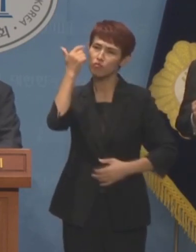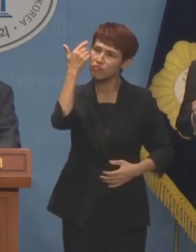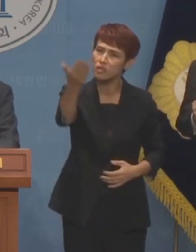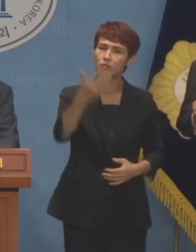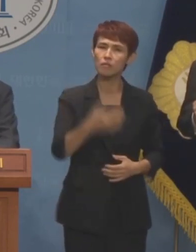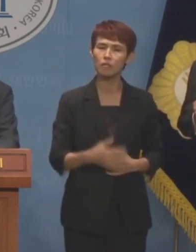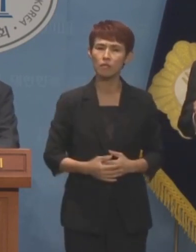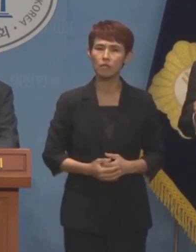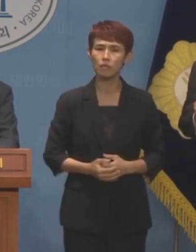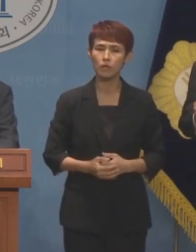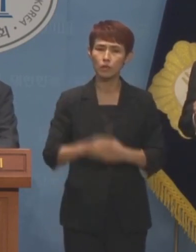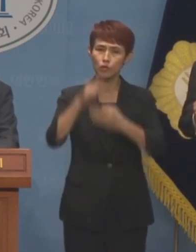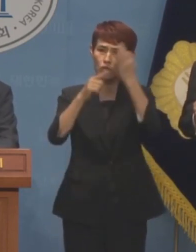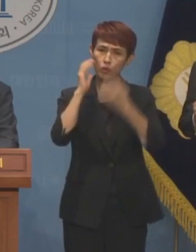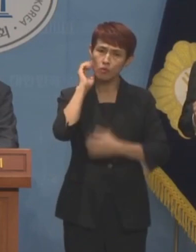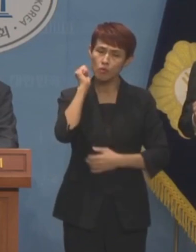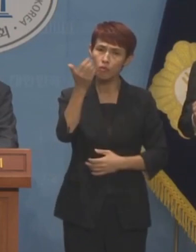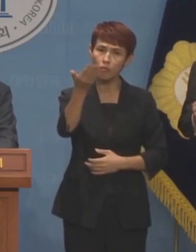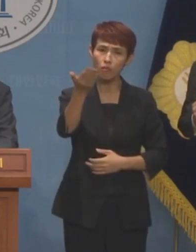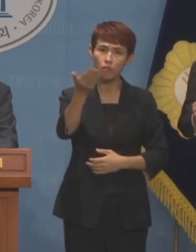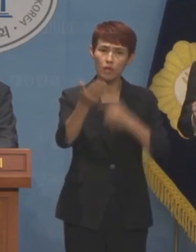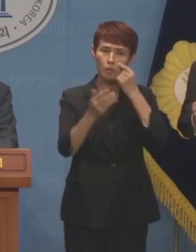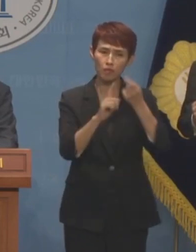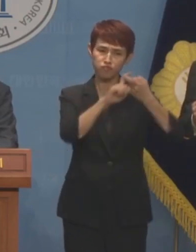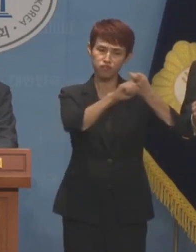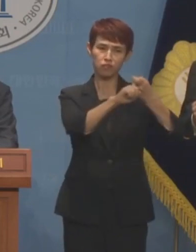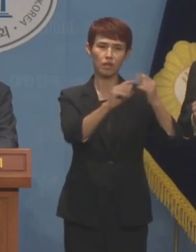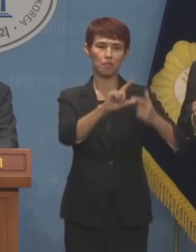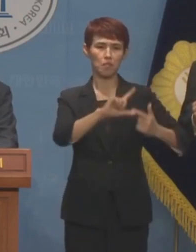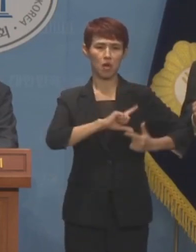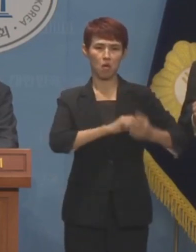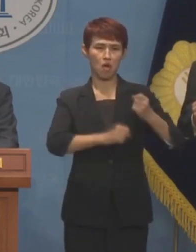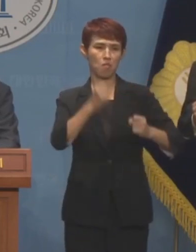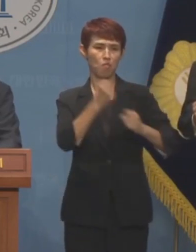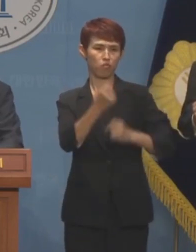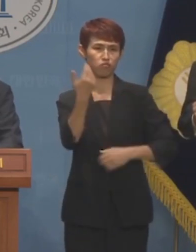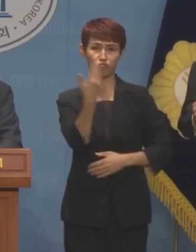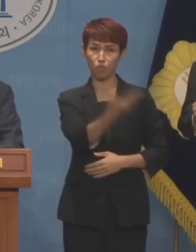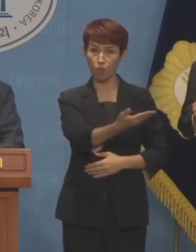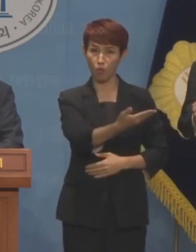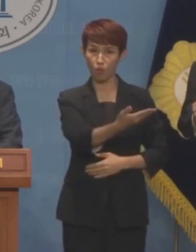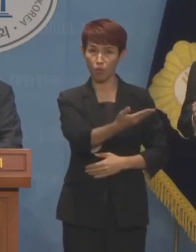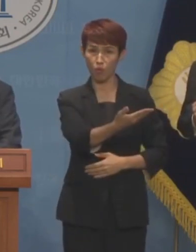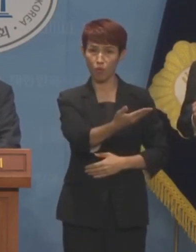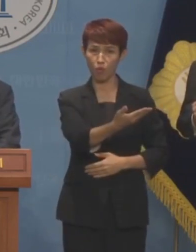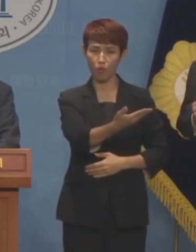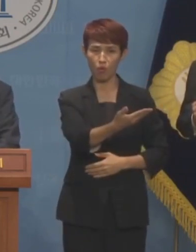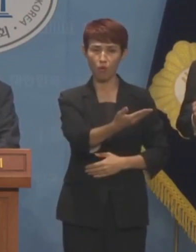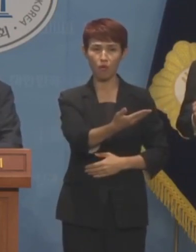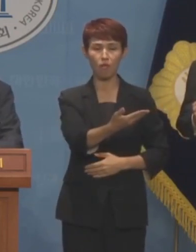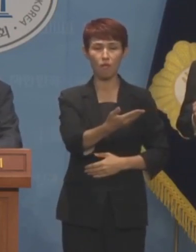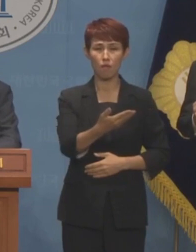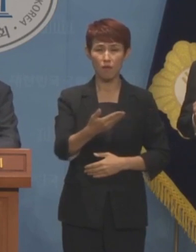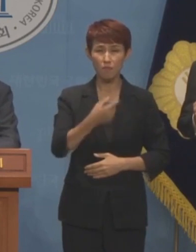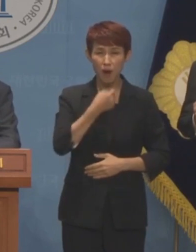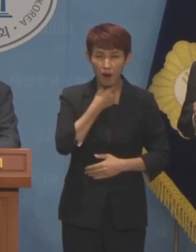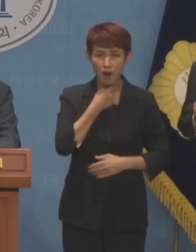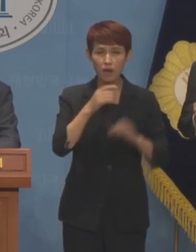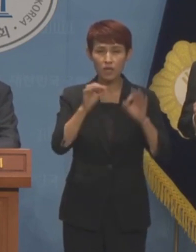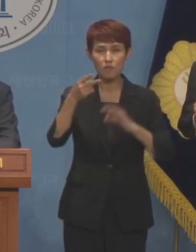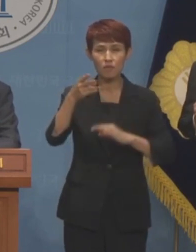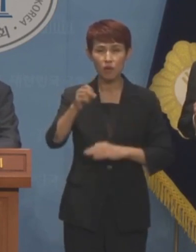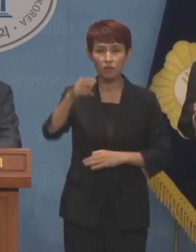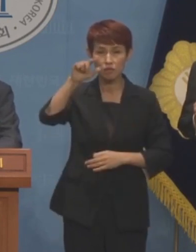싶습니다. 윤석열 대통령은 친일파의 명예를 회복시키겠다라는 그런 마음으로 김영석 씨를